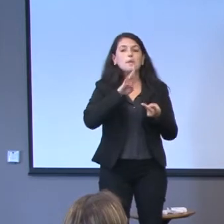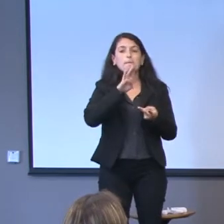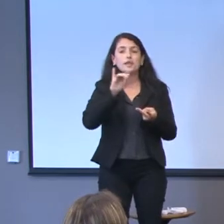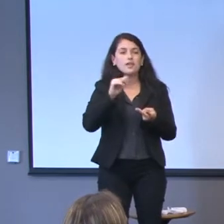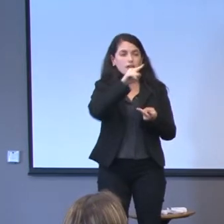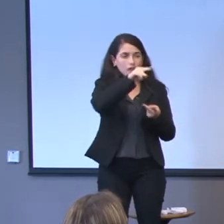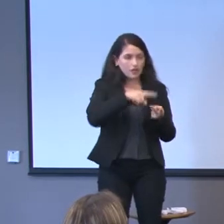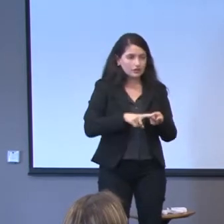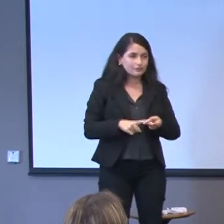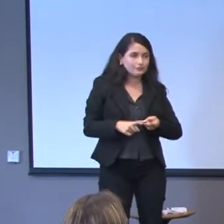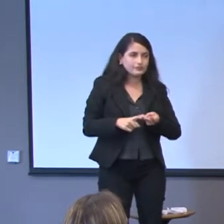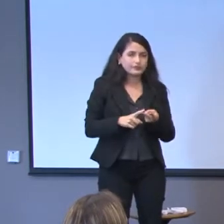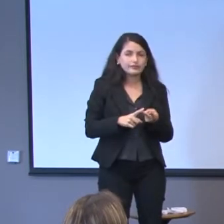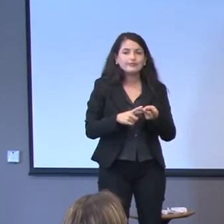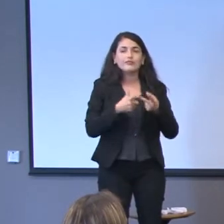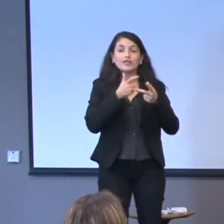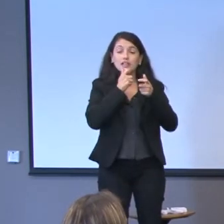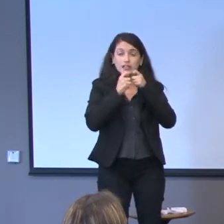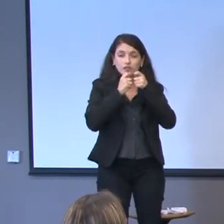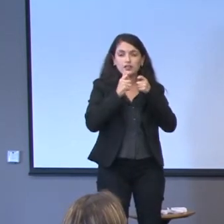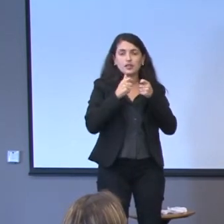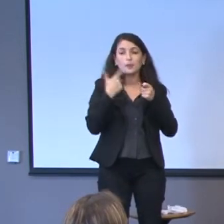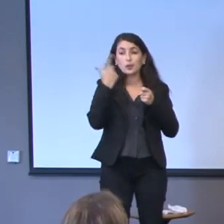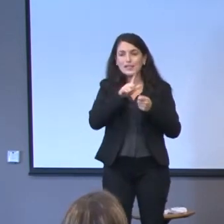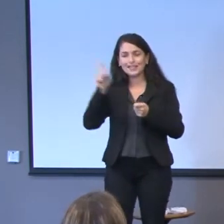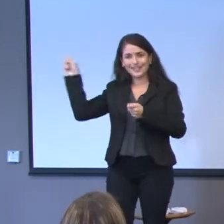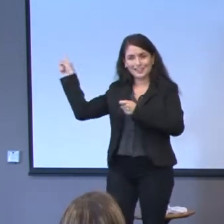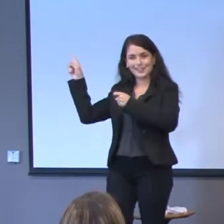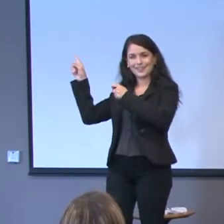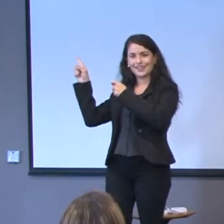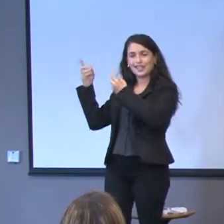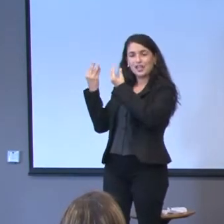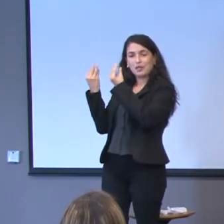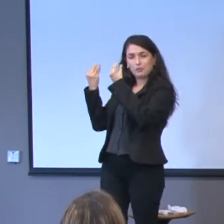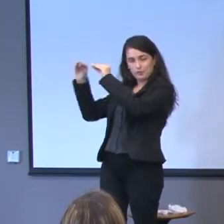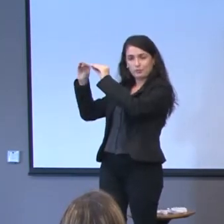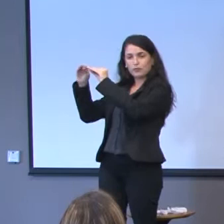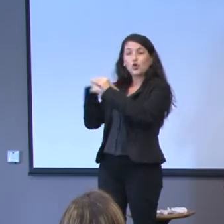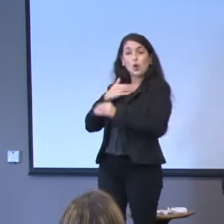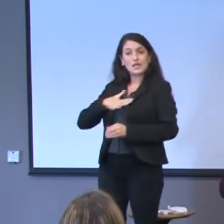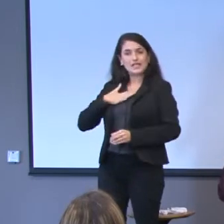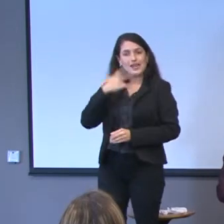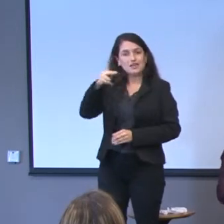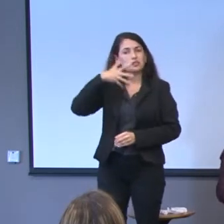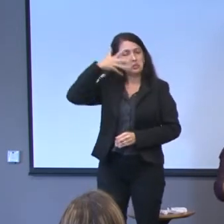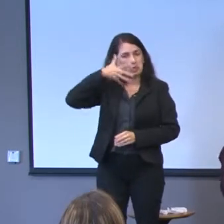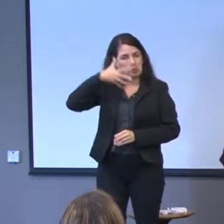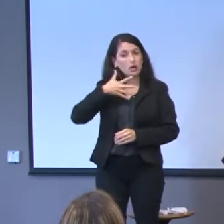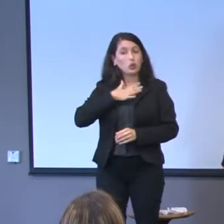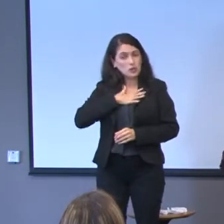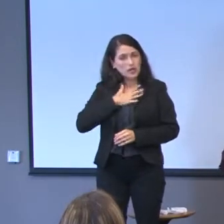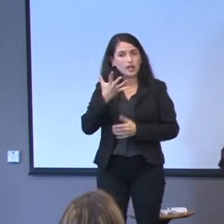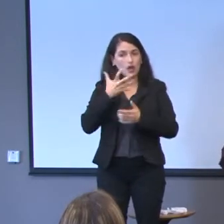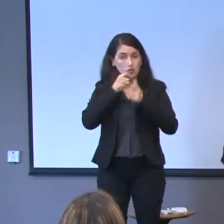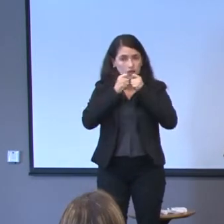Danilo, para a gente gerar um conteúdo para o portal. Gostei muito do depoimento. Legal. Andréa tem uma pergunta aqui,